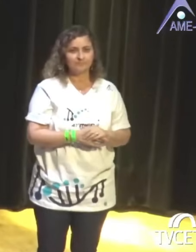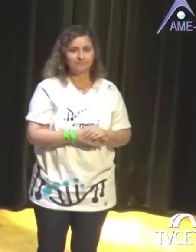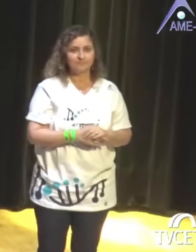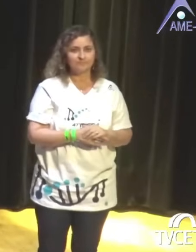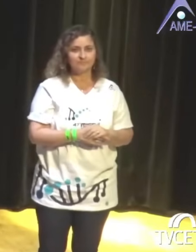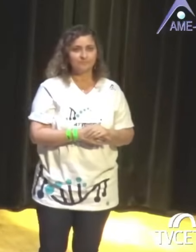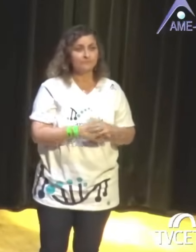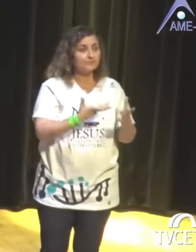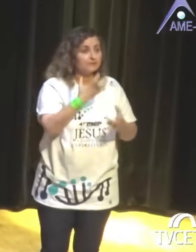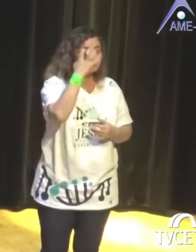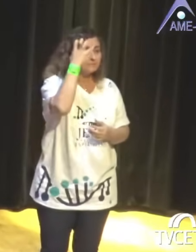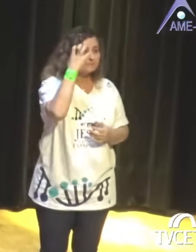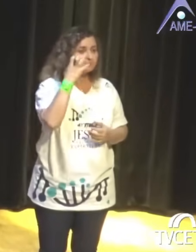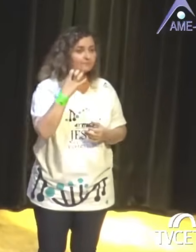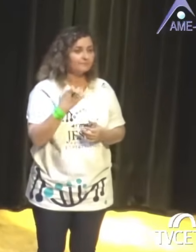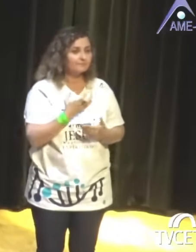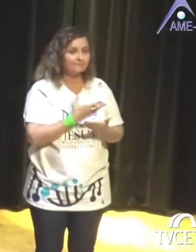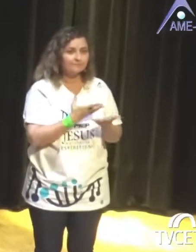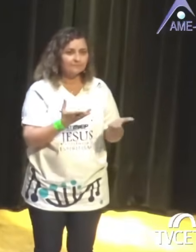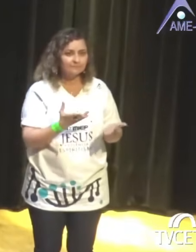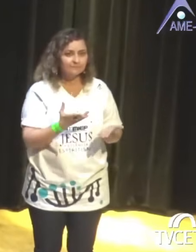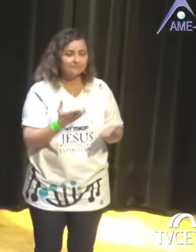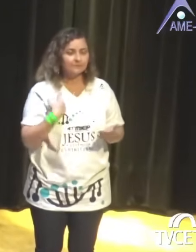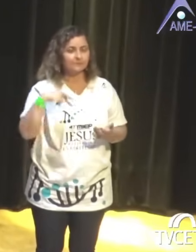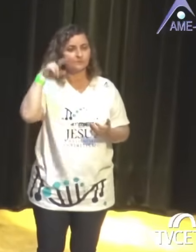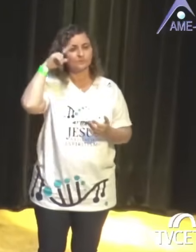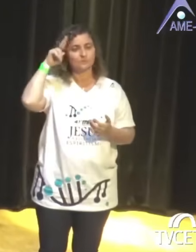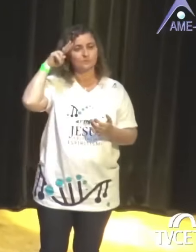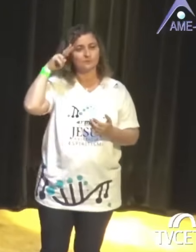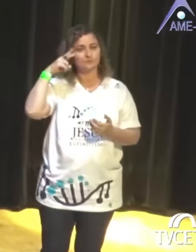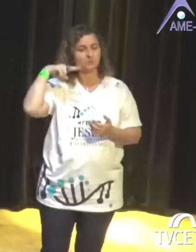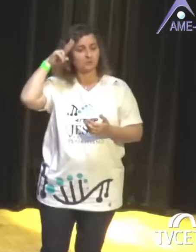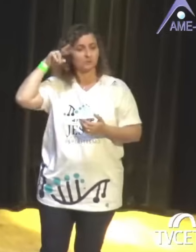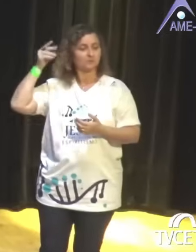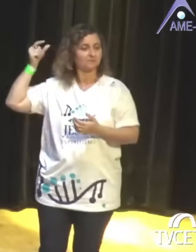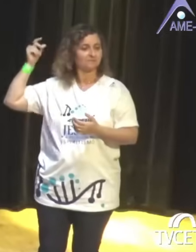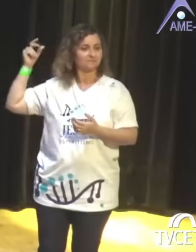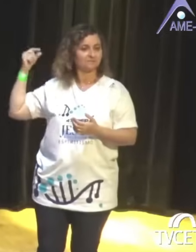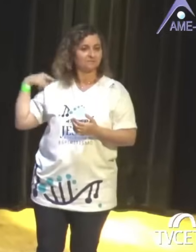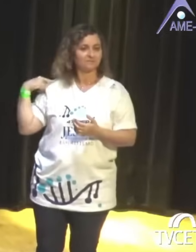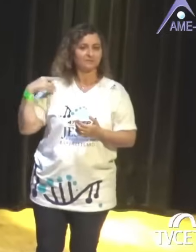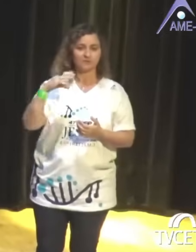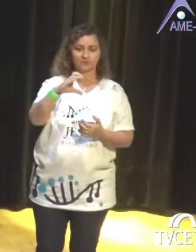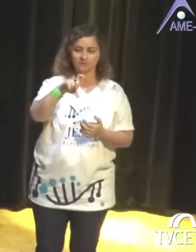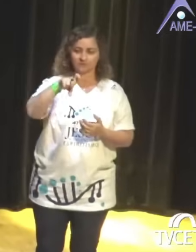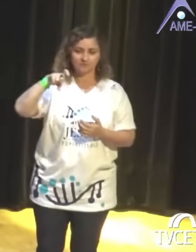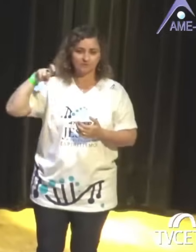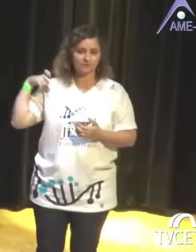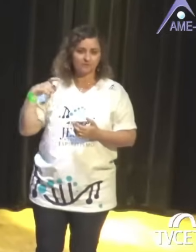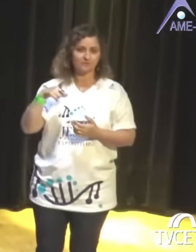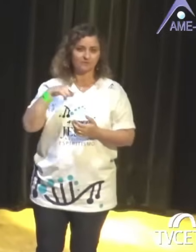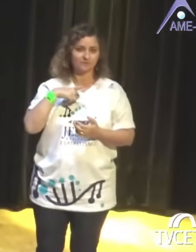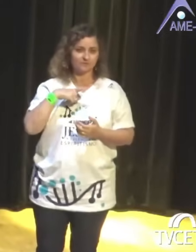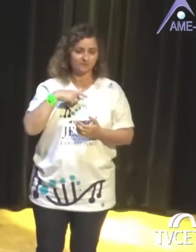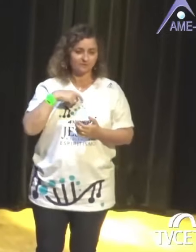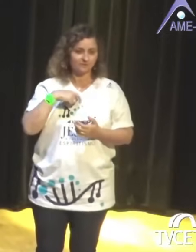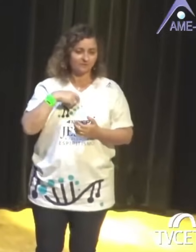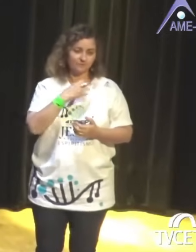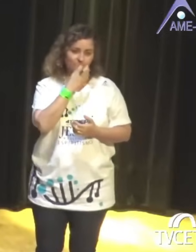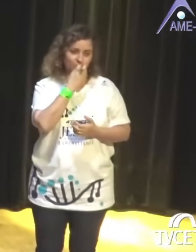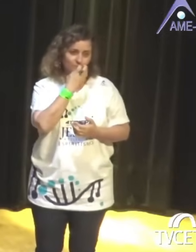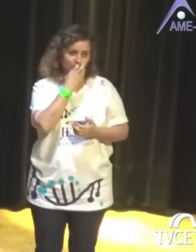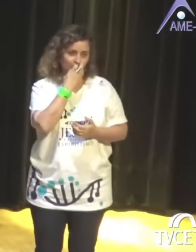então é célebre Aquele caso O Chico tava em Pedro Leopoldo ainda tinha um cachorro naquela época não tinha nem essa febre